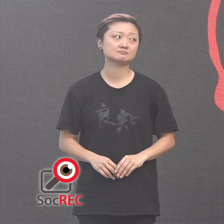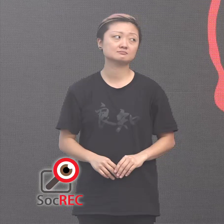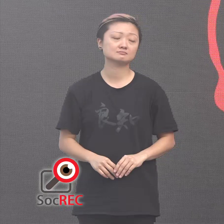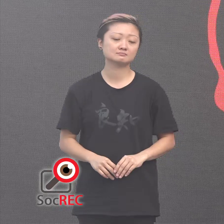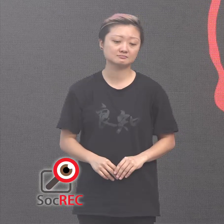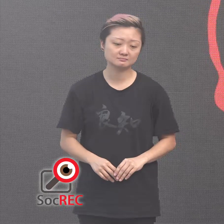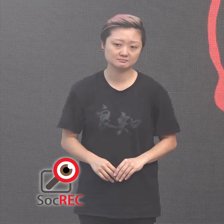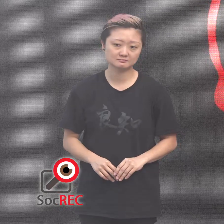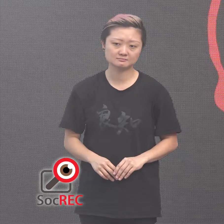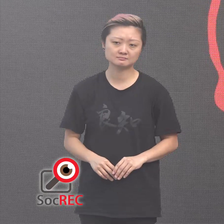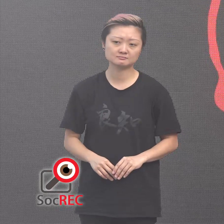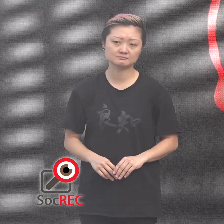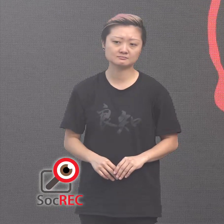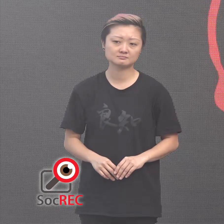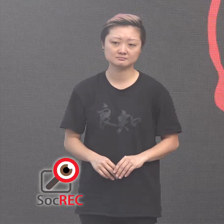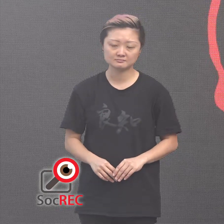马丁·路德·